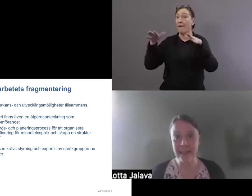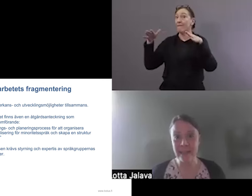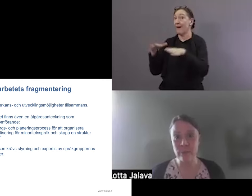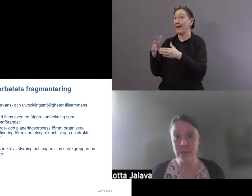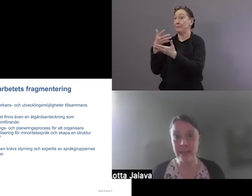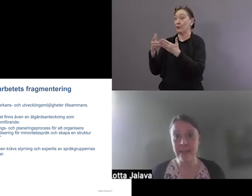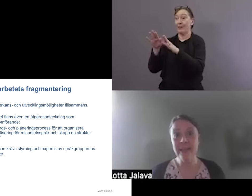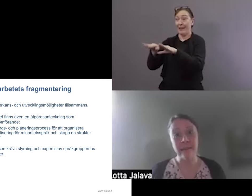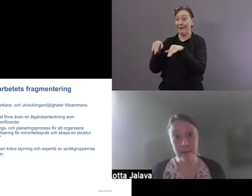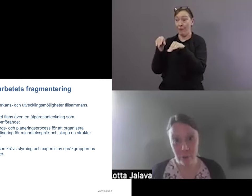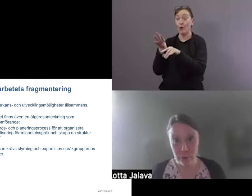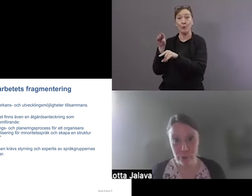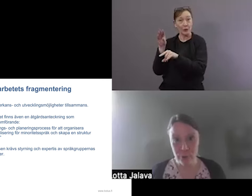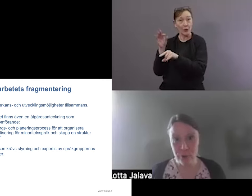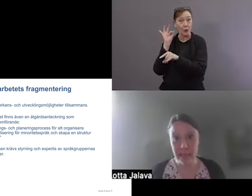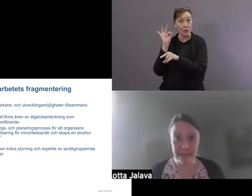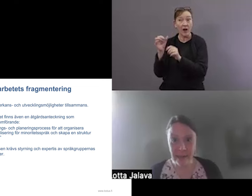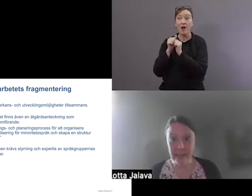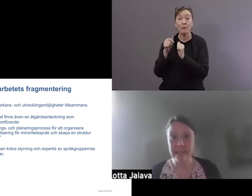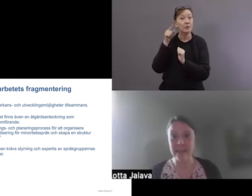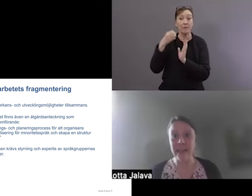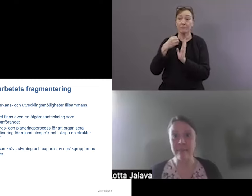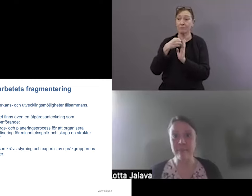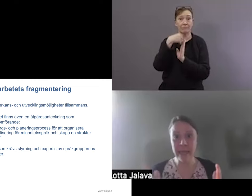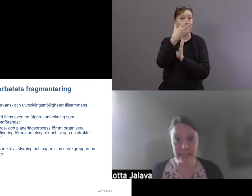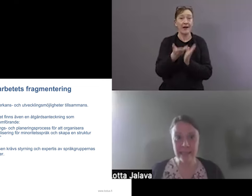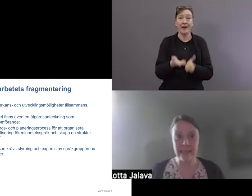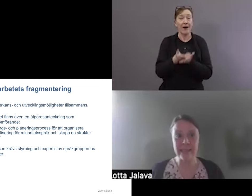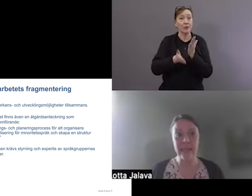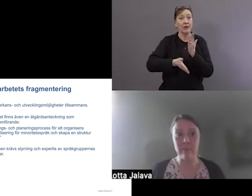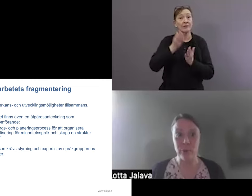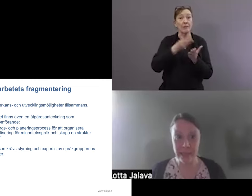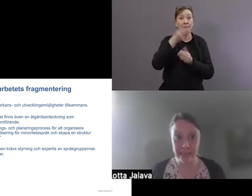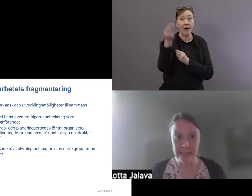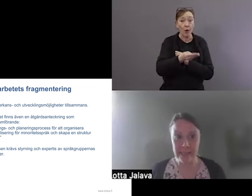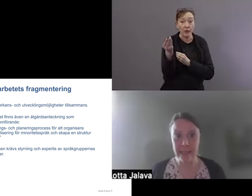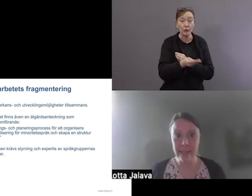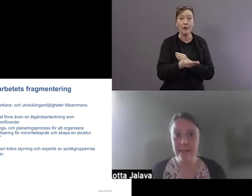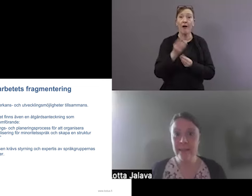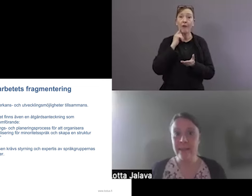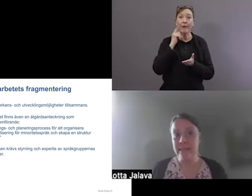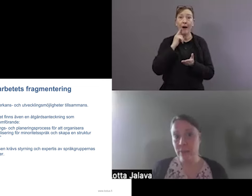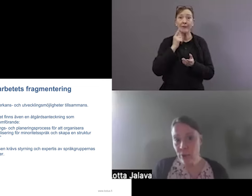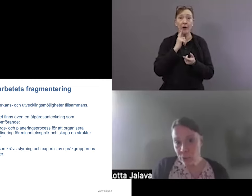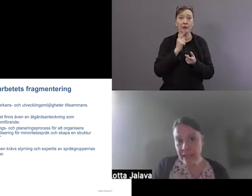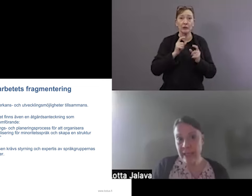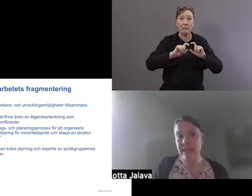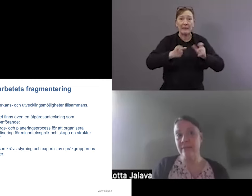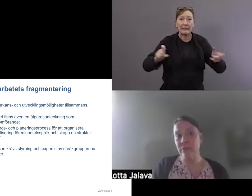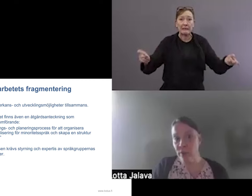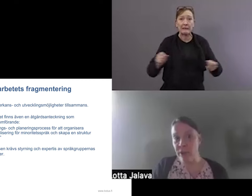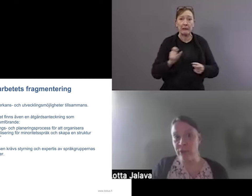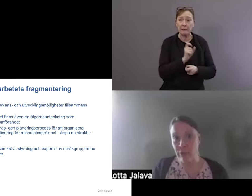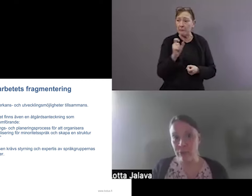ratkaise sitä, että usein rahoitus on pirstaleista ja pätkittäistä eri projekteissa. Se tuo